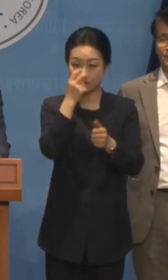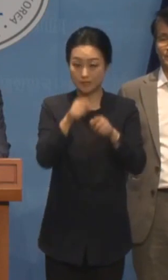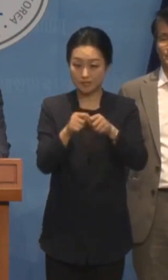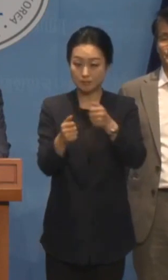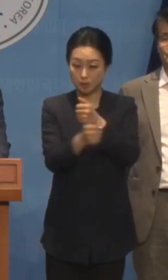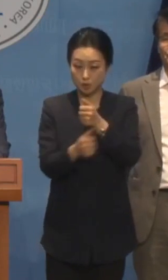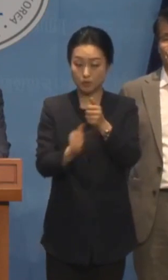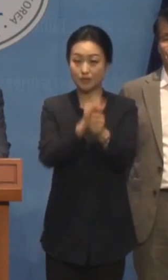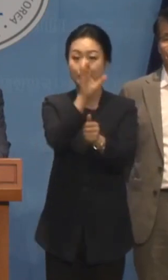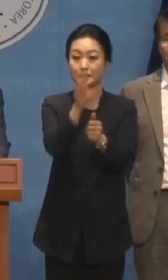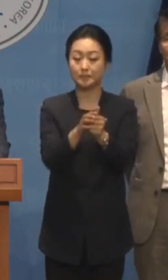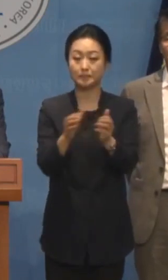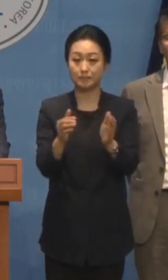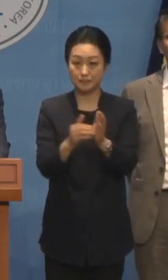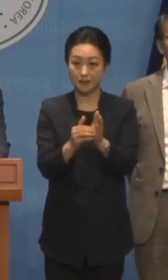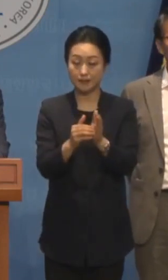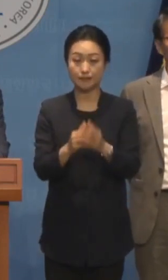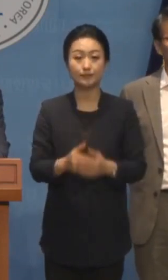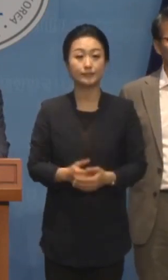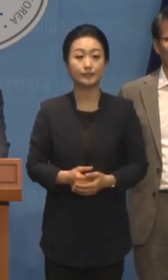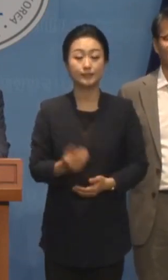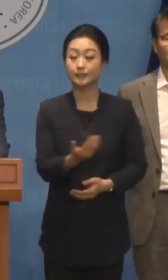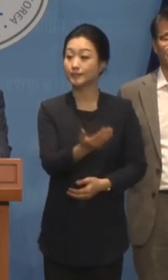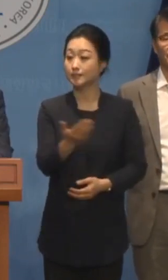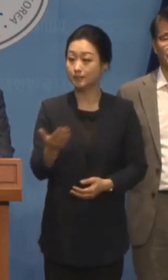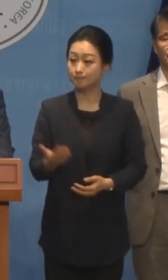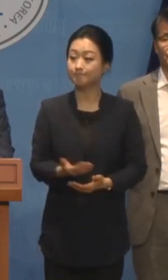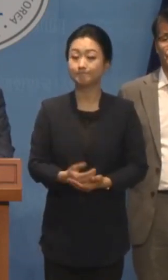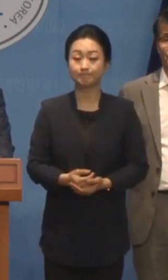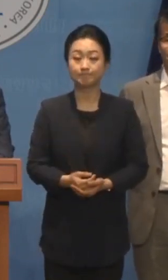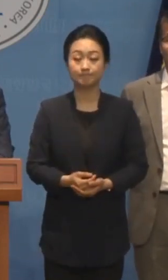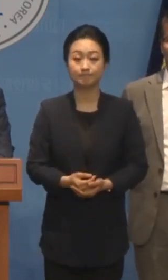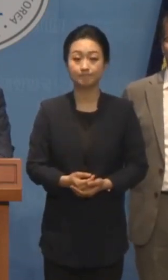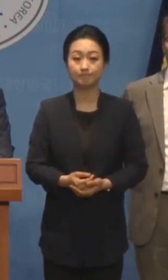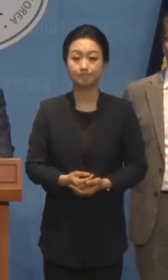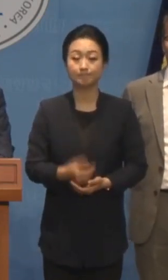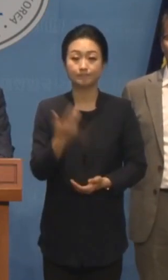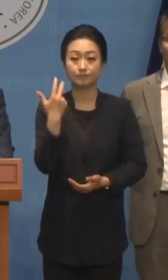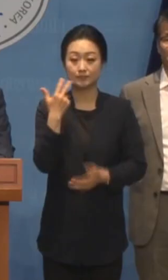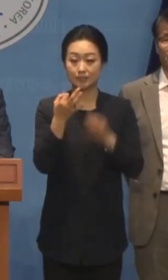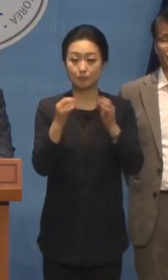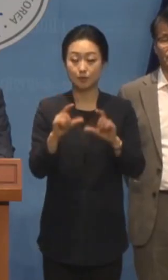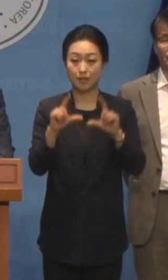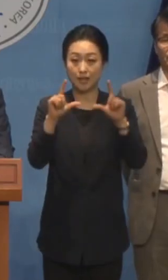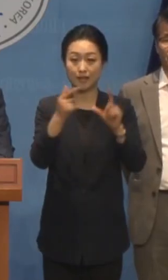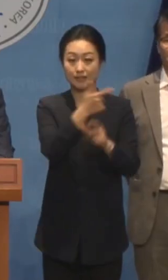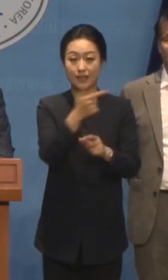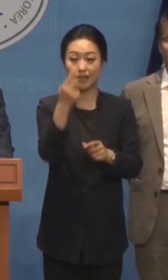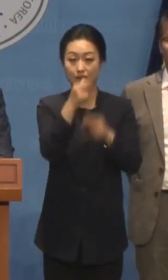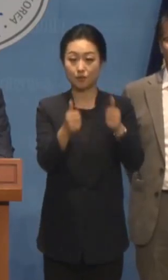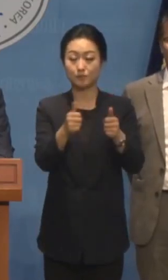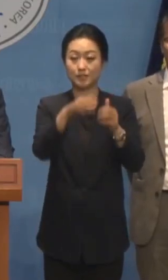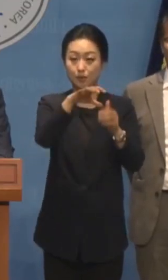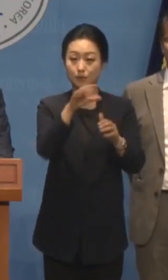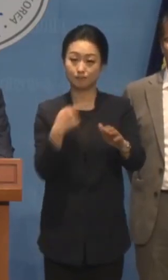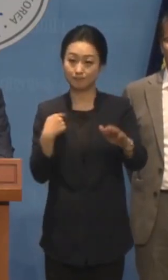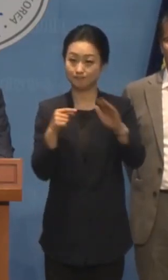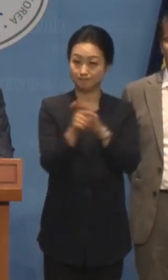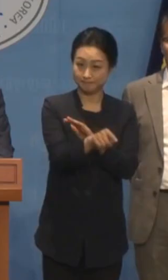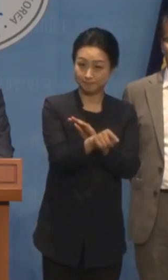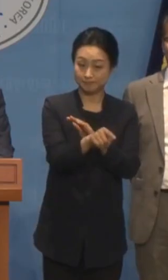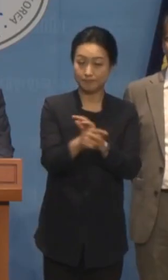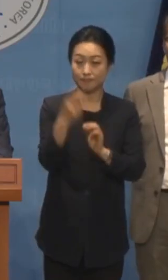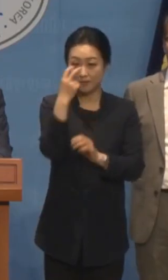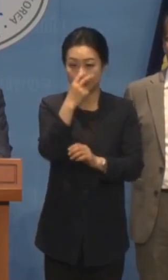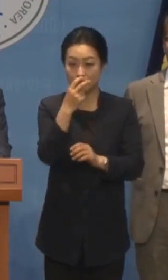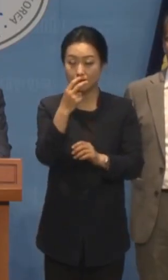수사심의위원회로 회부했습니다. 저는 이 자리에 계신 분들과 함께 지난주 금요일 오전 대검찰청 앞에서 검찰 수사심의위원회